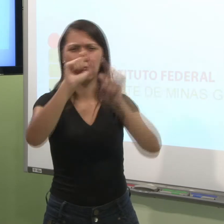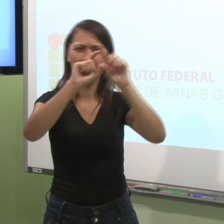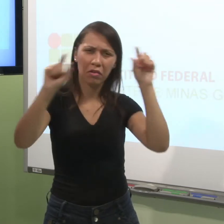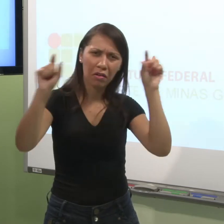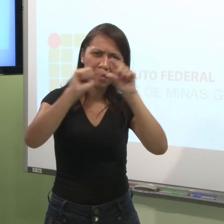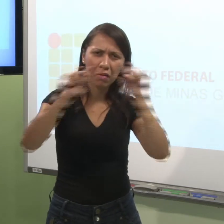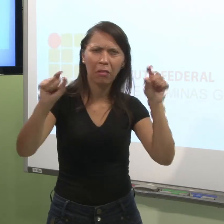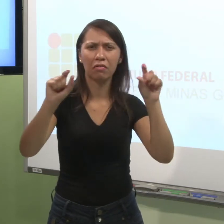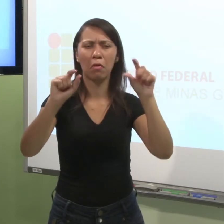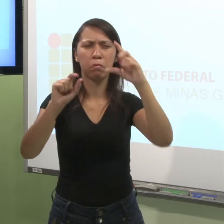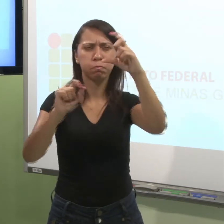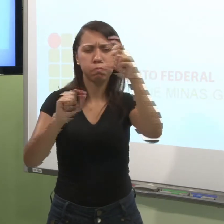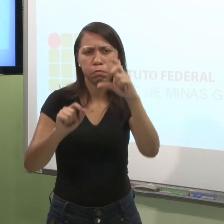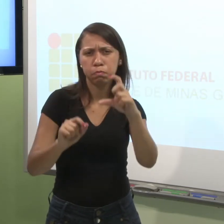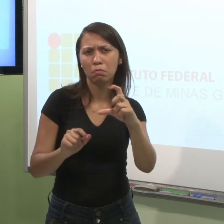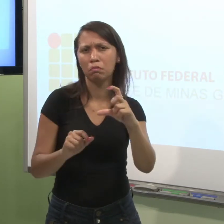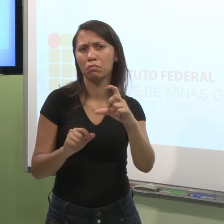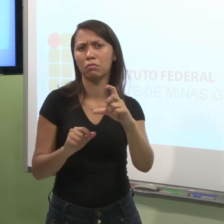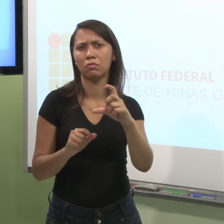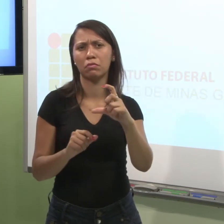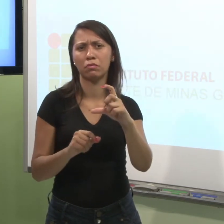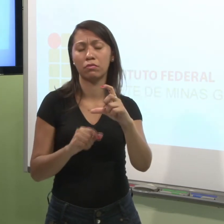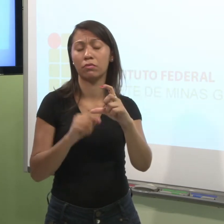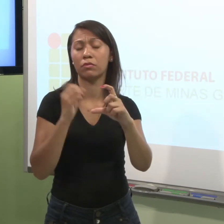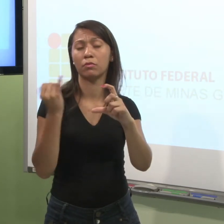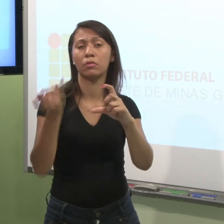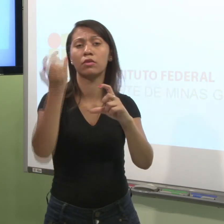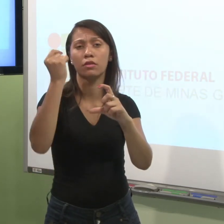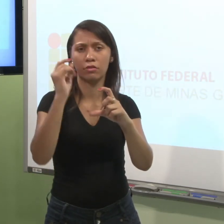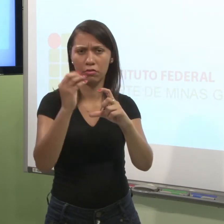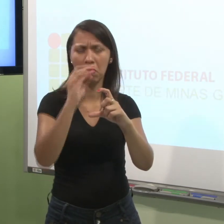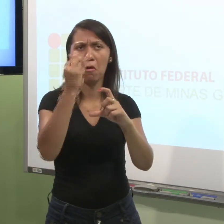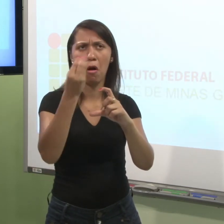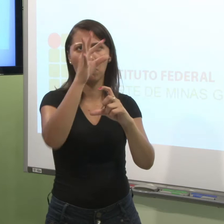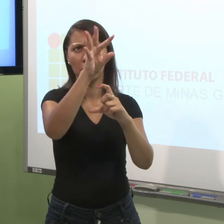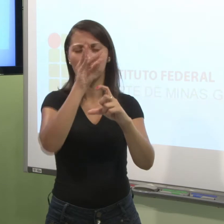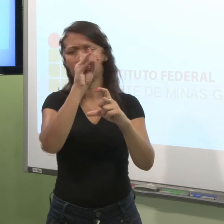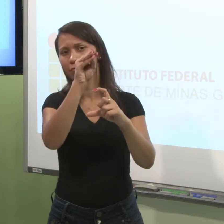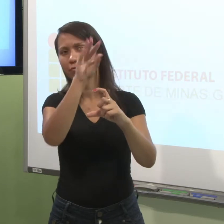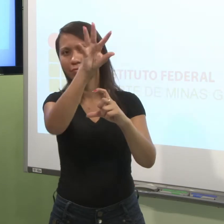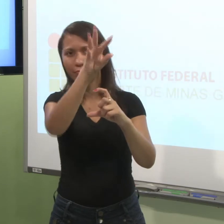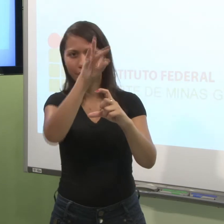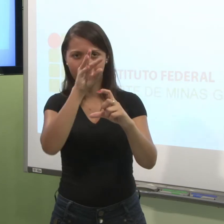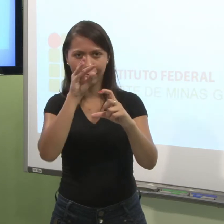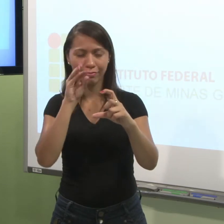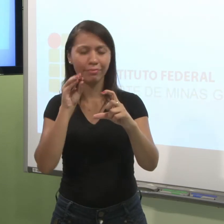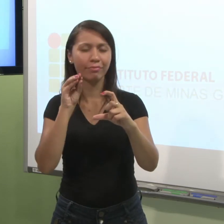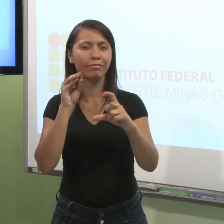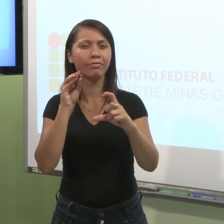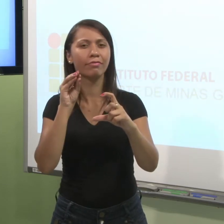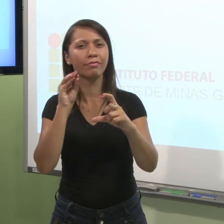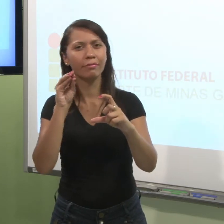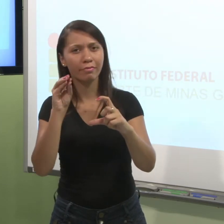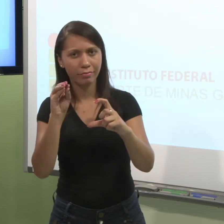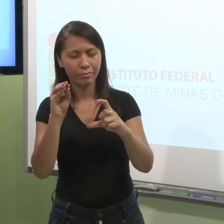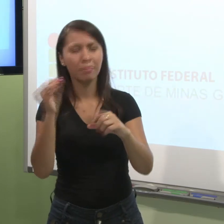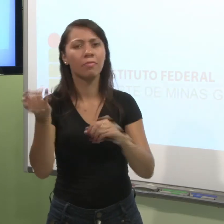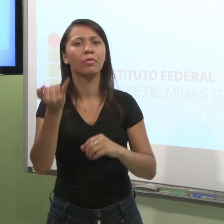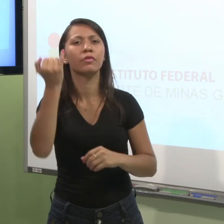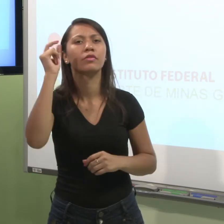ou parágrafos inteiros, é necessário fazer o quê? Para copiar é preciso primeiro selecionar o que se quer